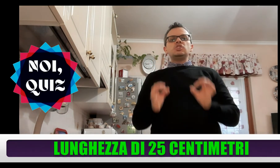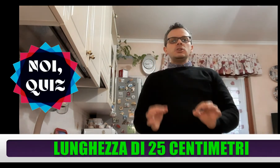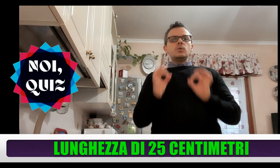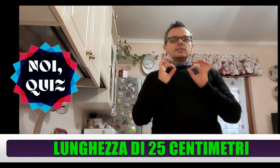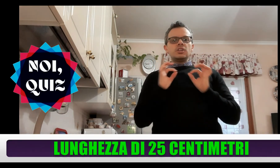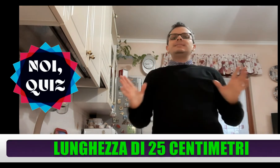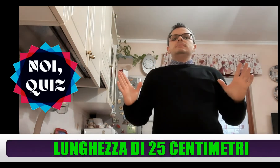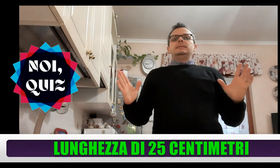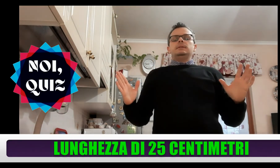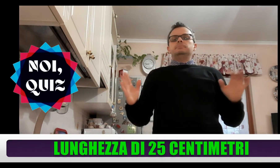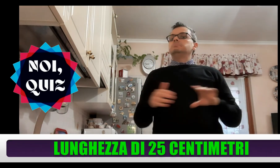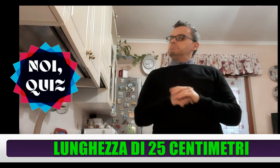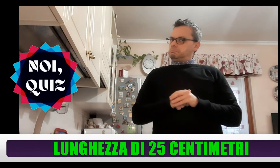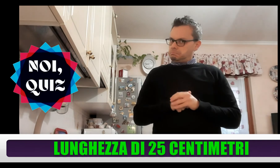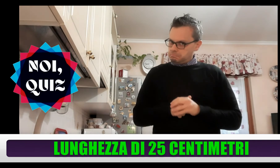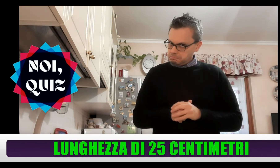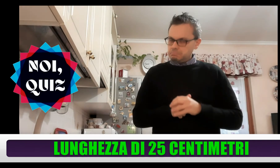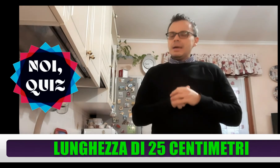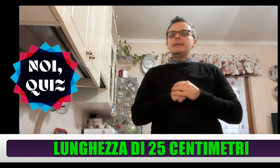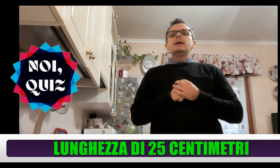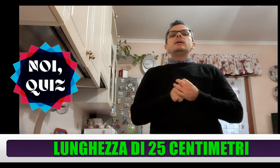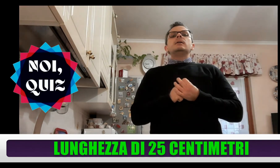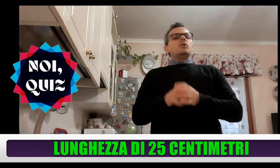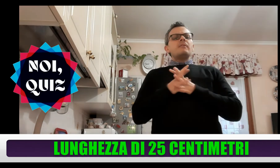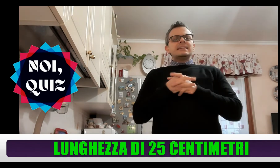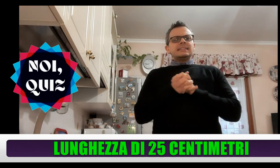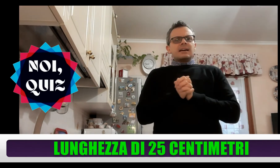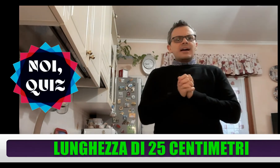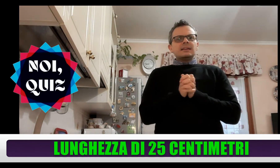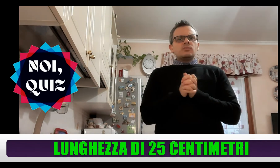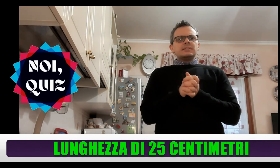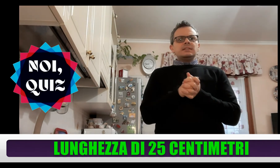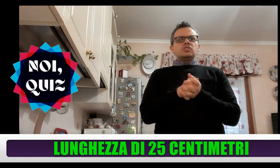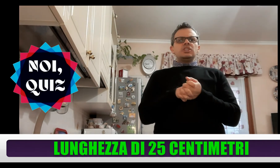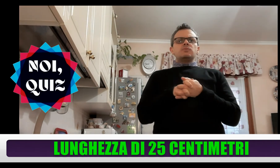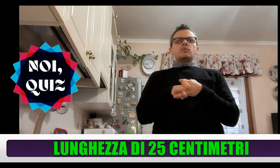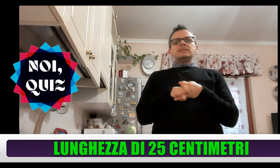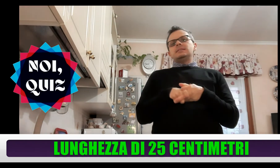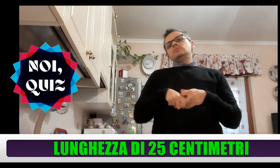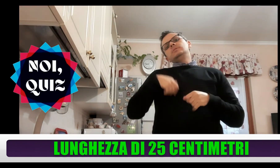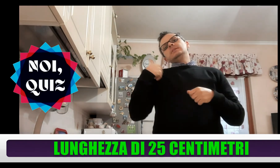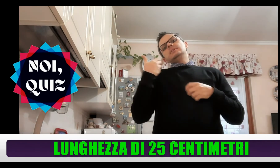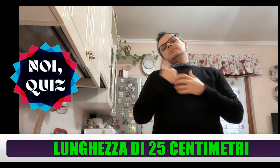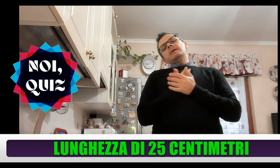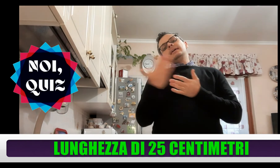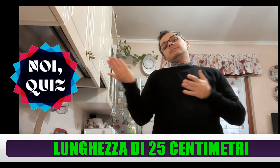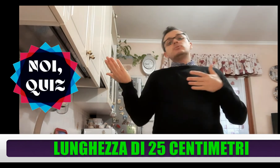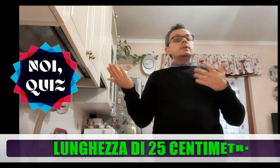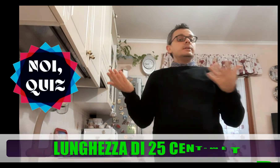25 cm. Bene. Come ve la siete cavata con questi 5 quesiti sugli spaghetti e sulle